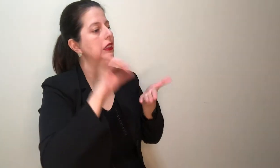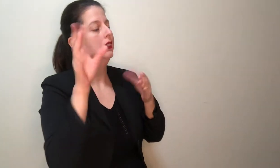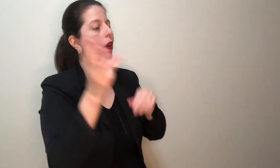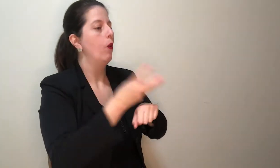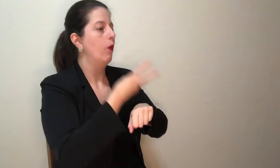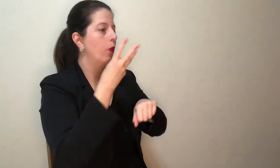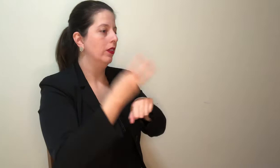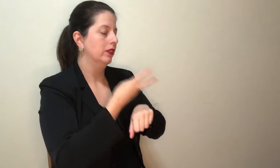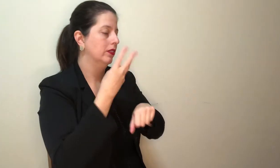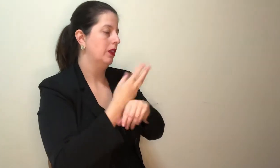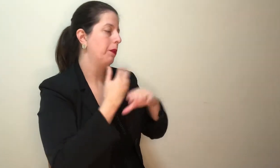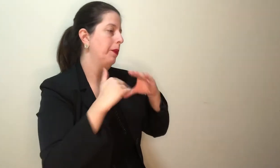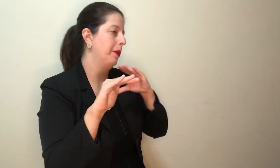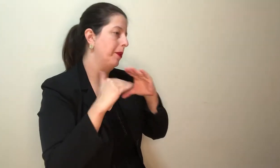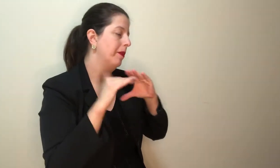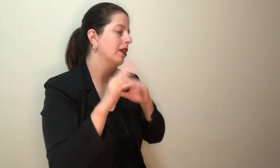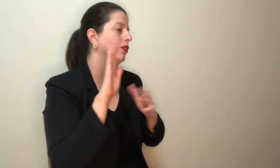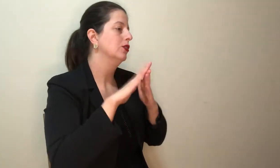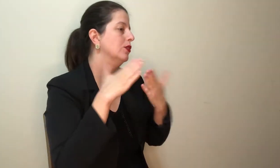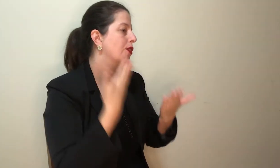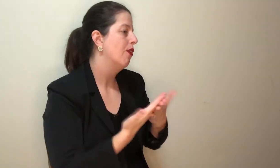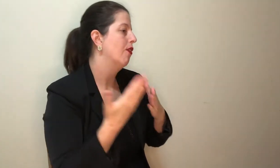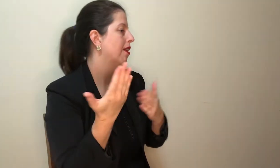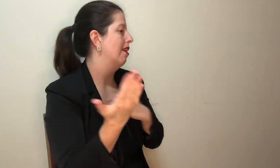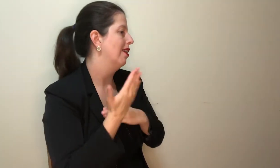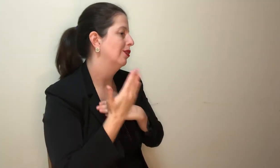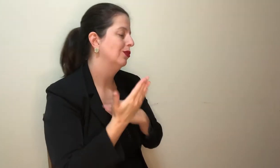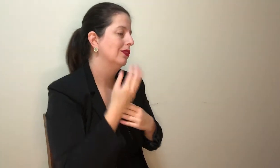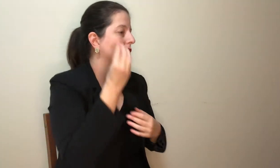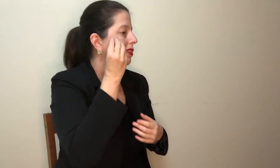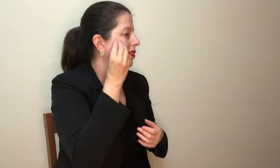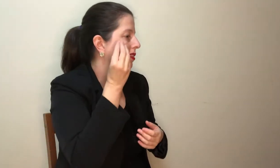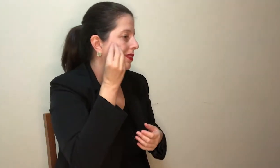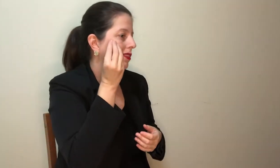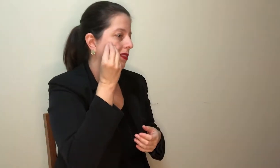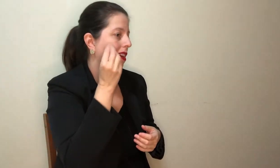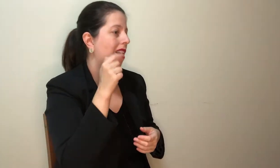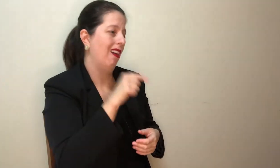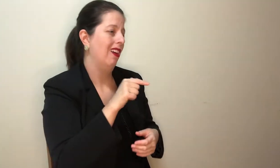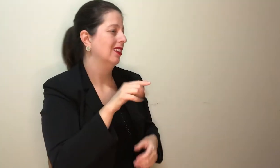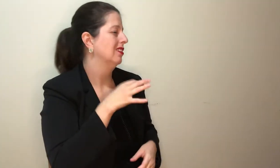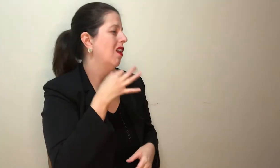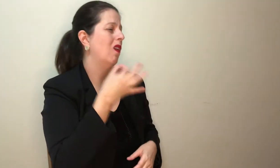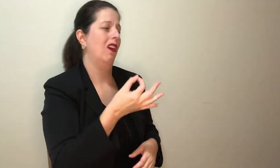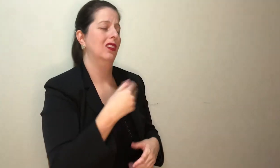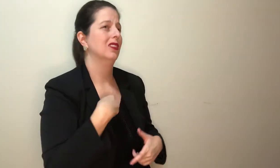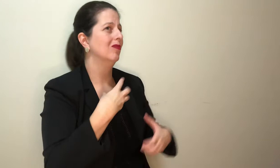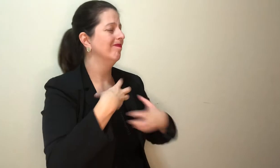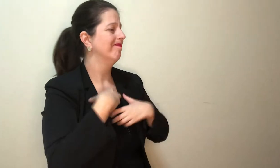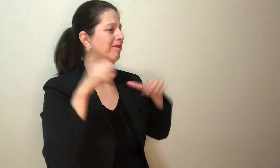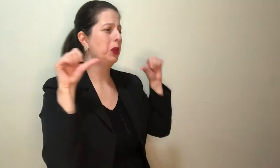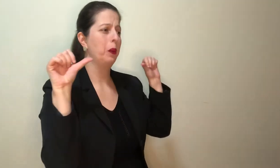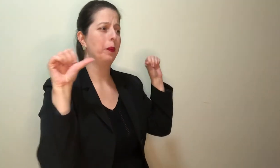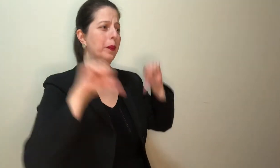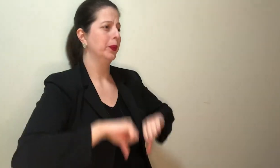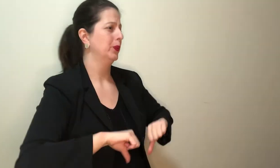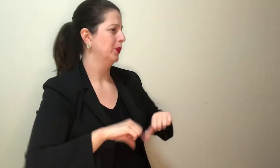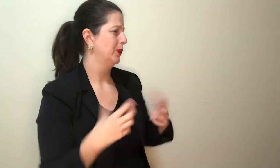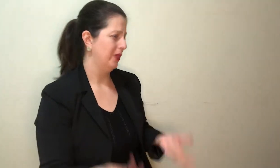Eu mando, às vezes, por WhatsApp, por e-mail, para a escola, para que eles tentem me ajudar. Mas é horrível